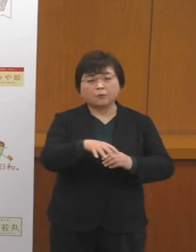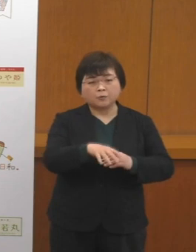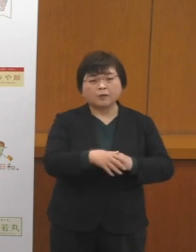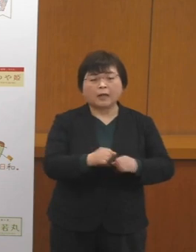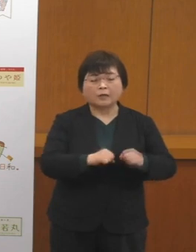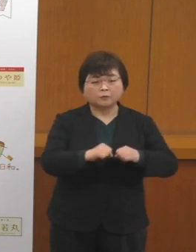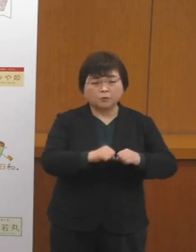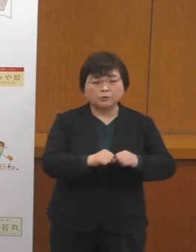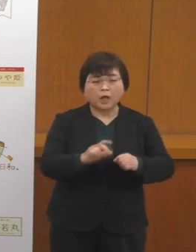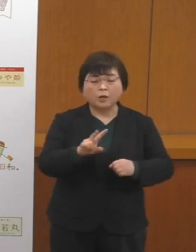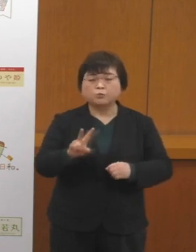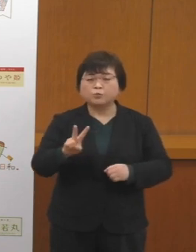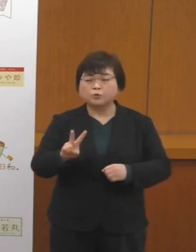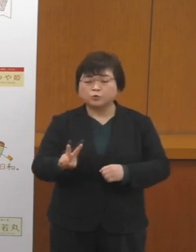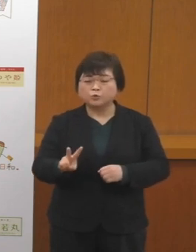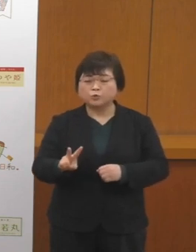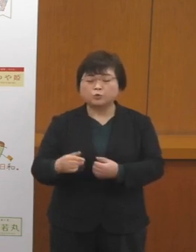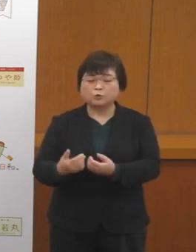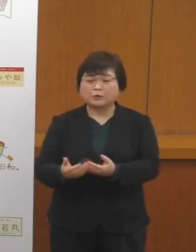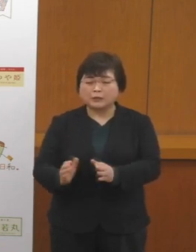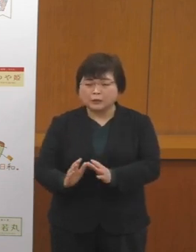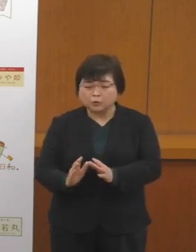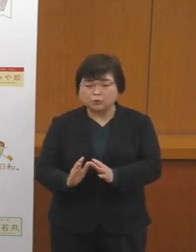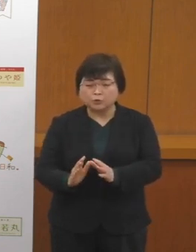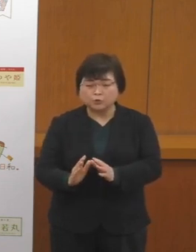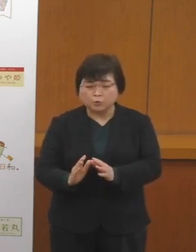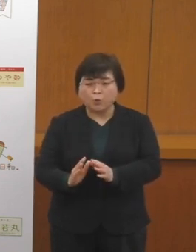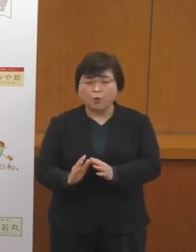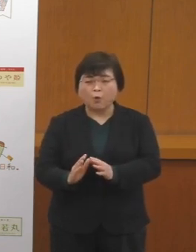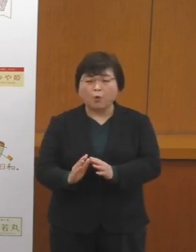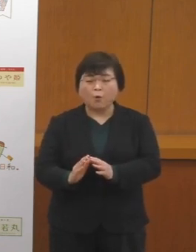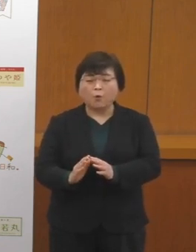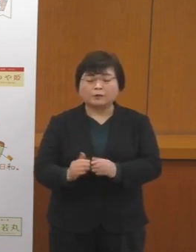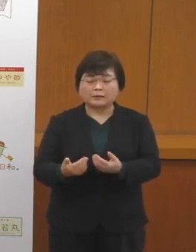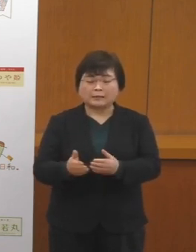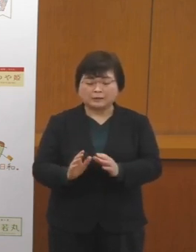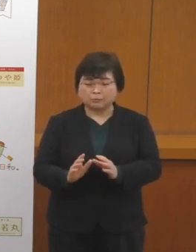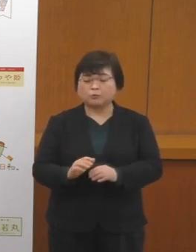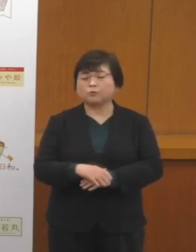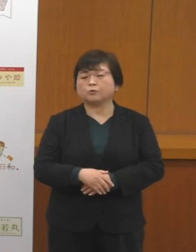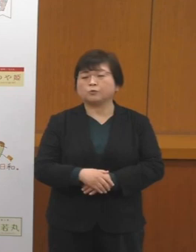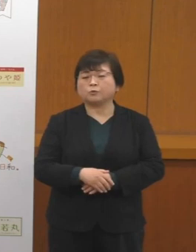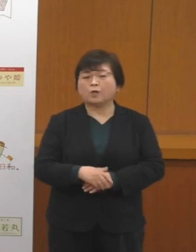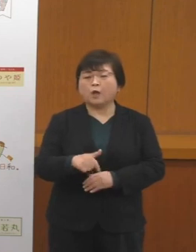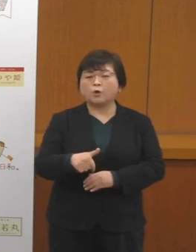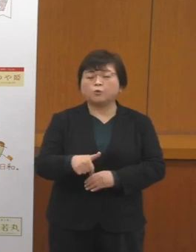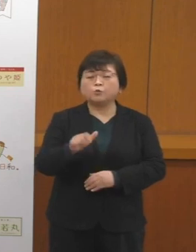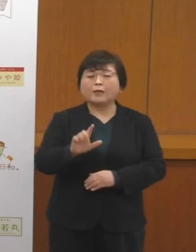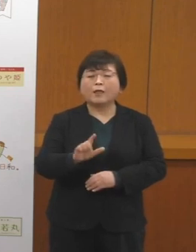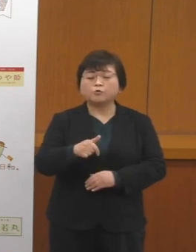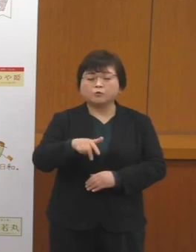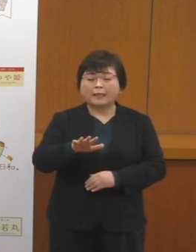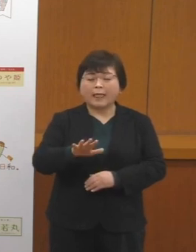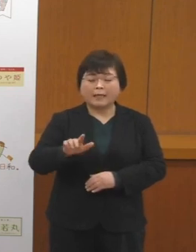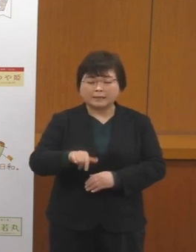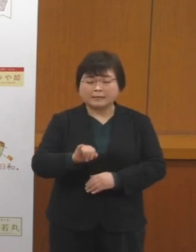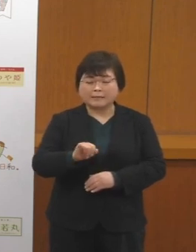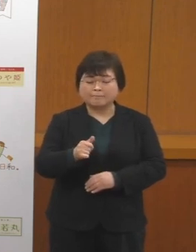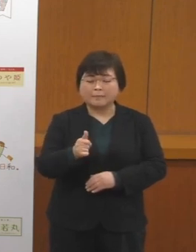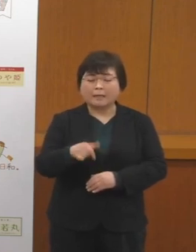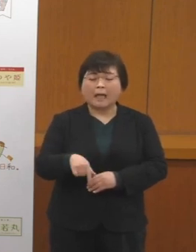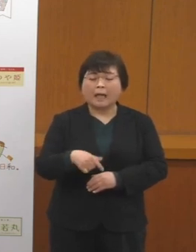地を有しV2リーグに所属するバレーボールチームでありますプレステージインターナショナル